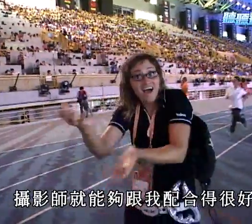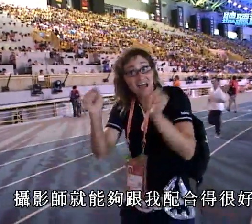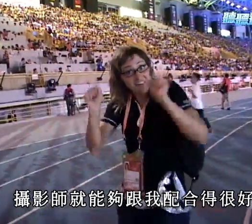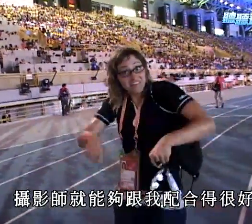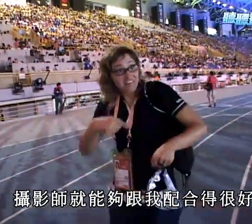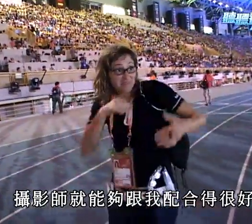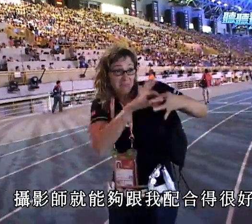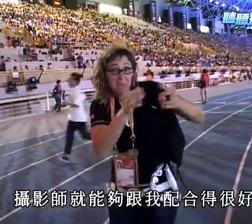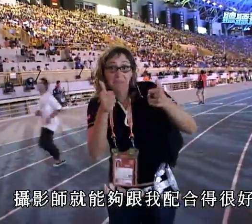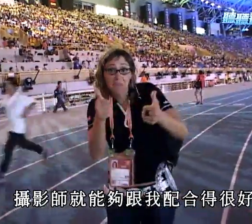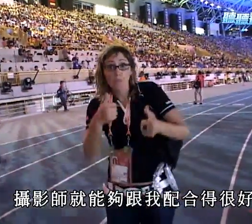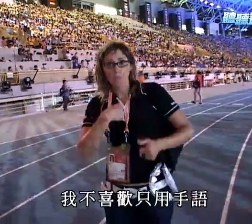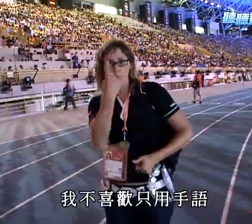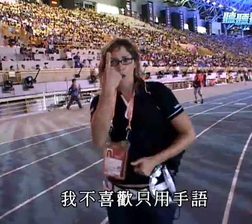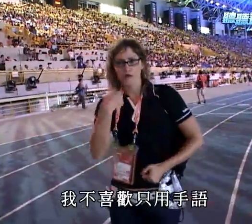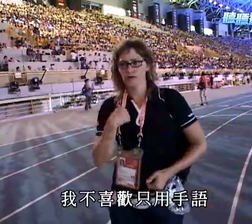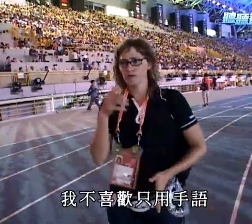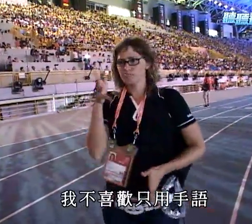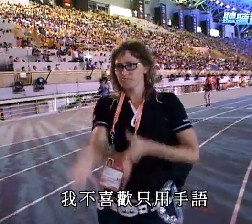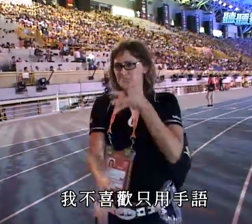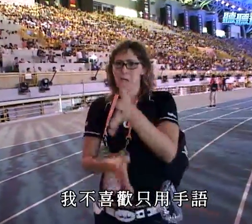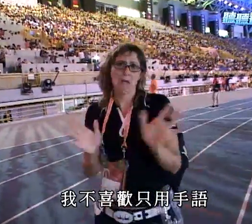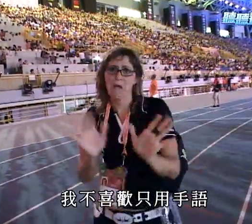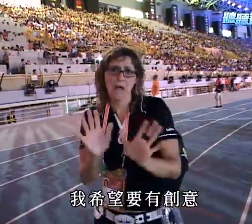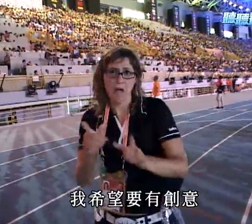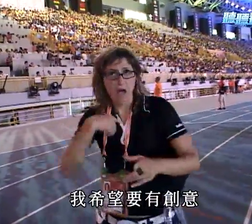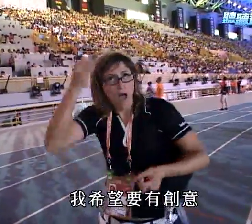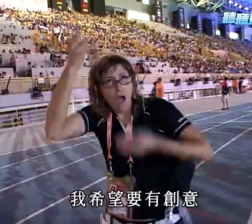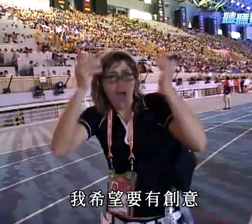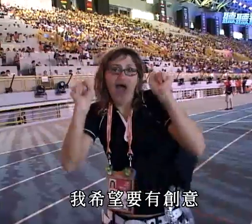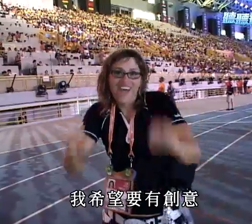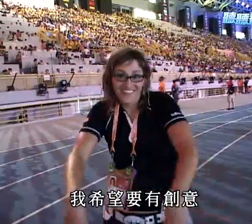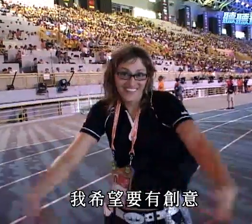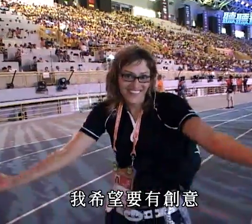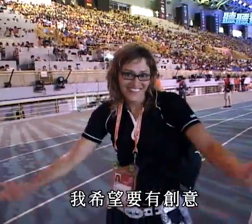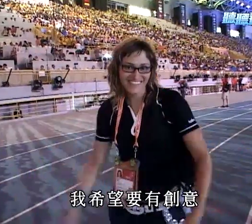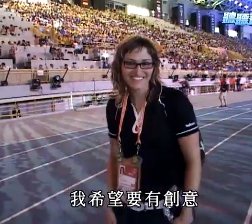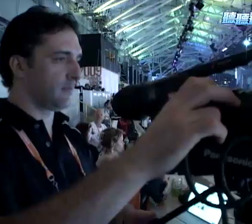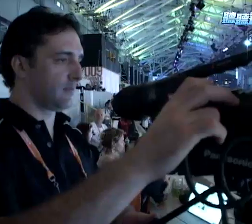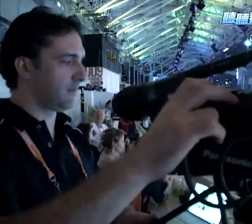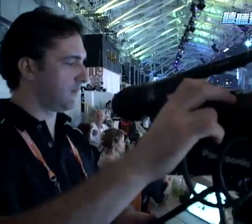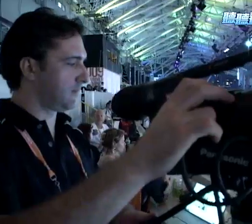我配合得很好。我不喜欢只用手语，我希望要有创意。